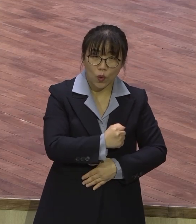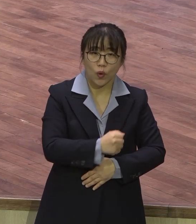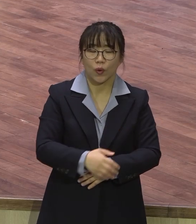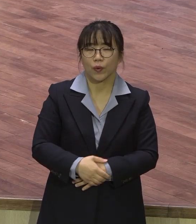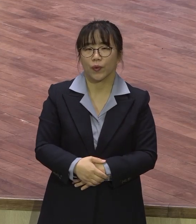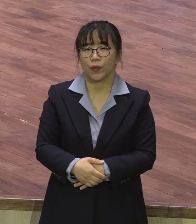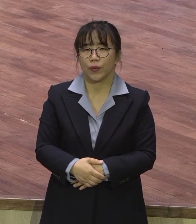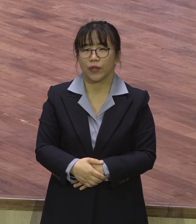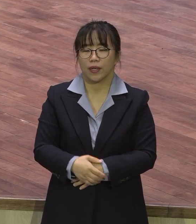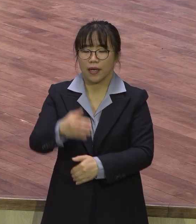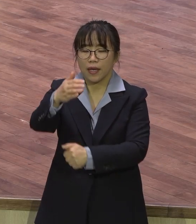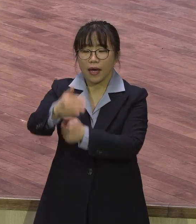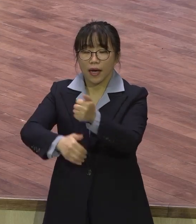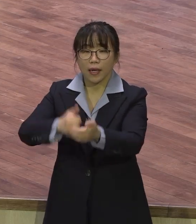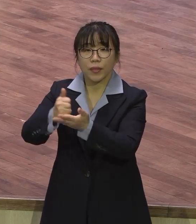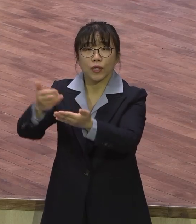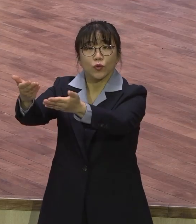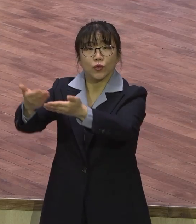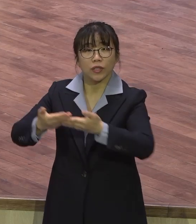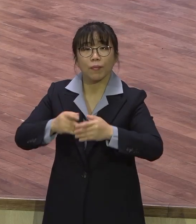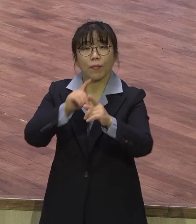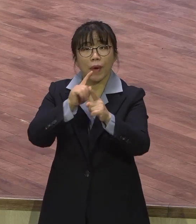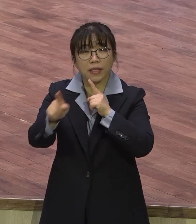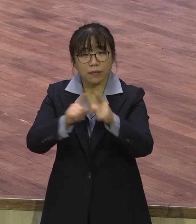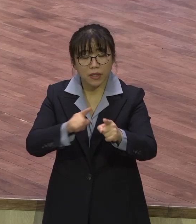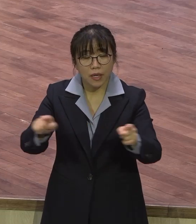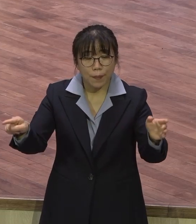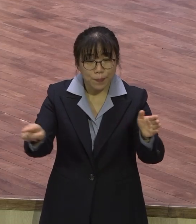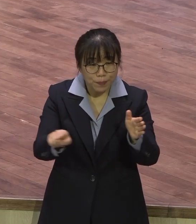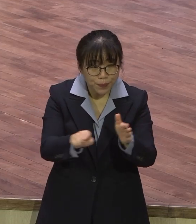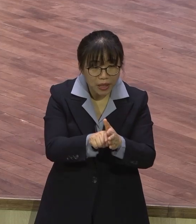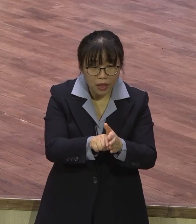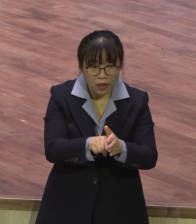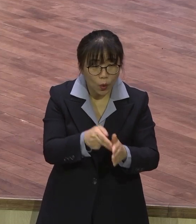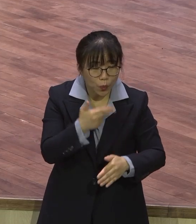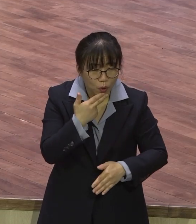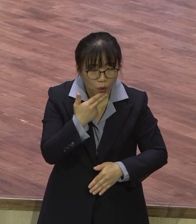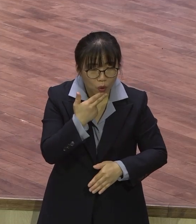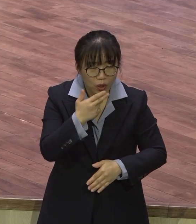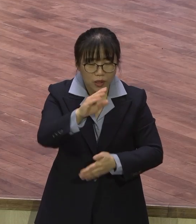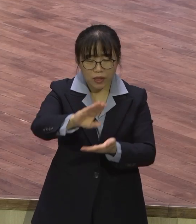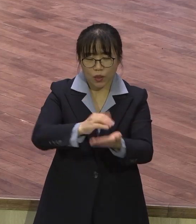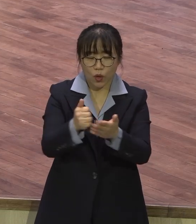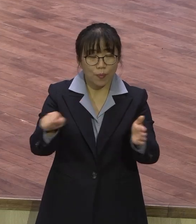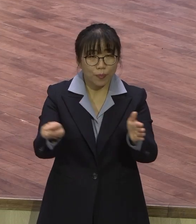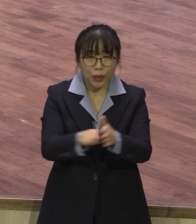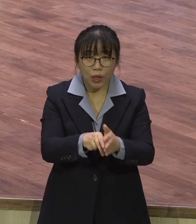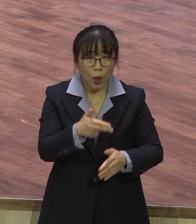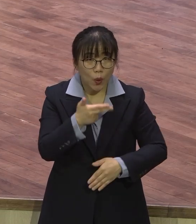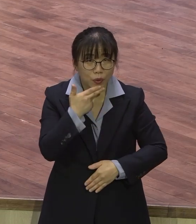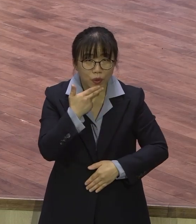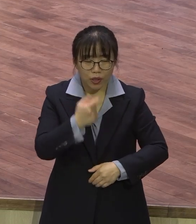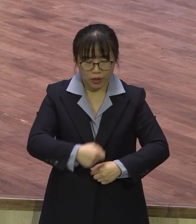하나님이 주신 말씀을 믿지 않고는 다시 말하면 그리스도를 믿지 않고는 절대